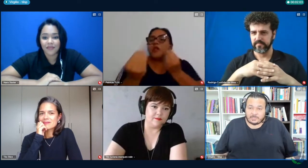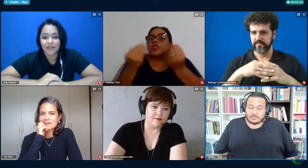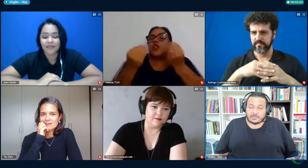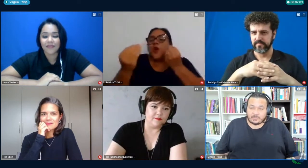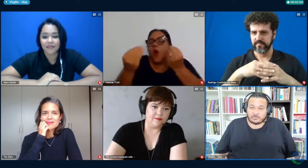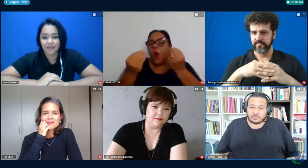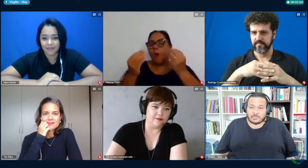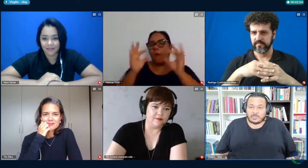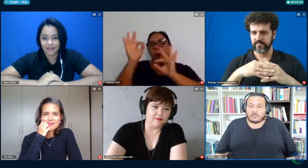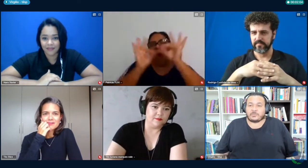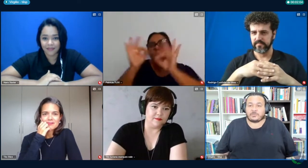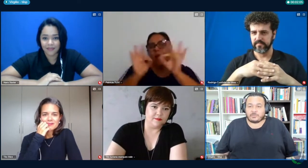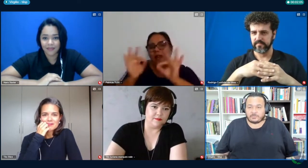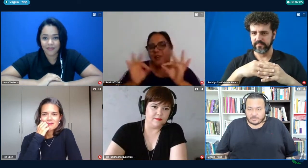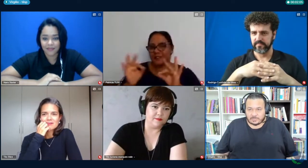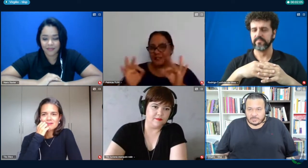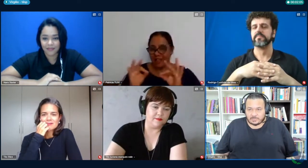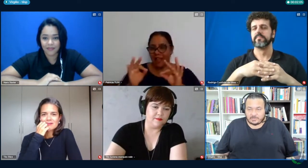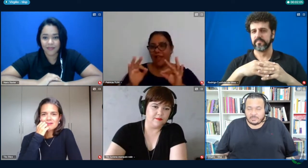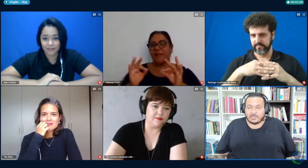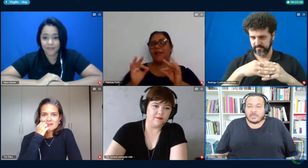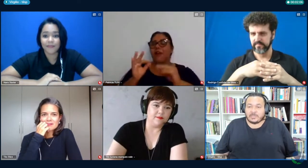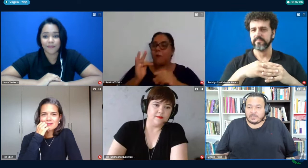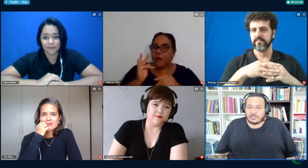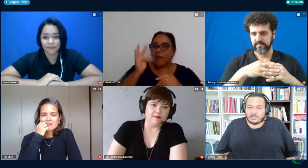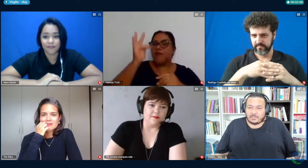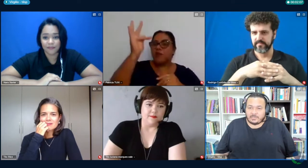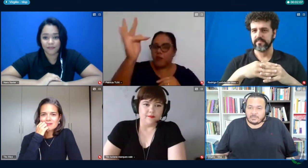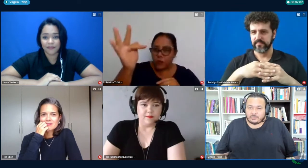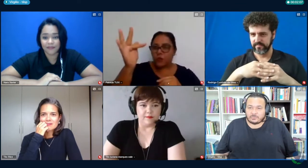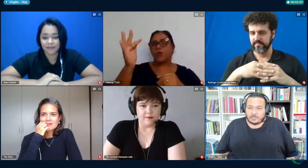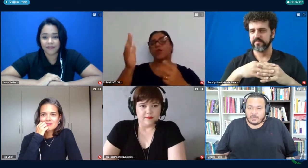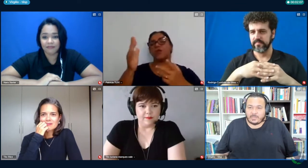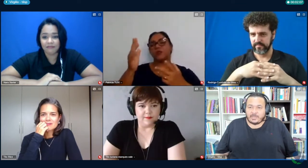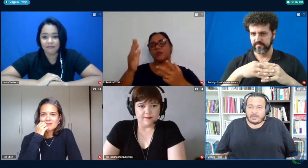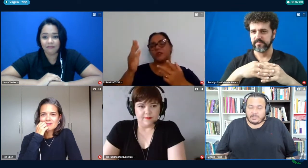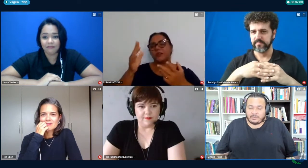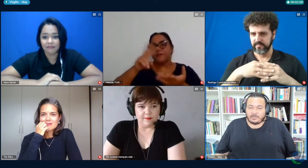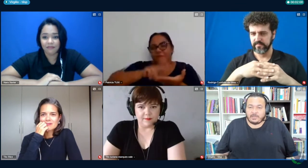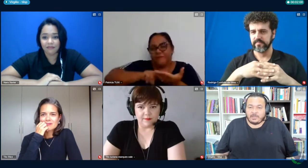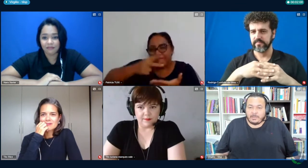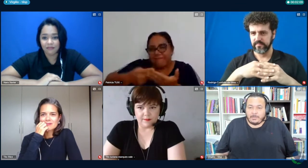sua tese traz um modelo muito importante, e